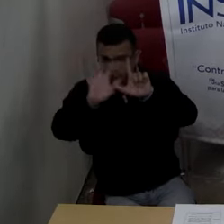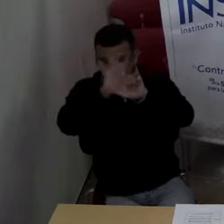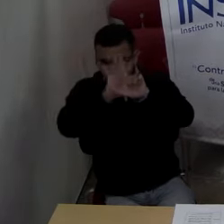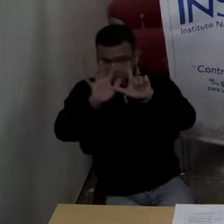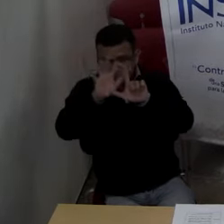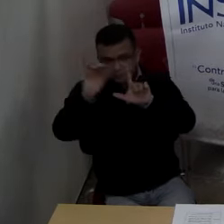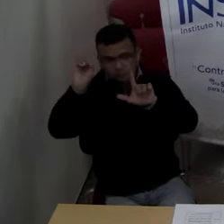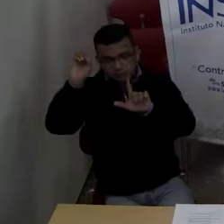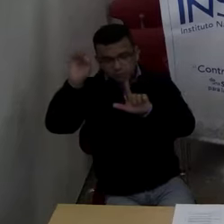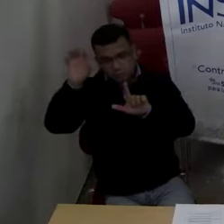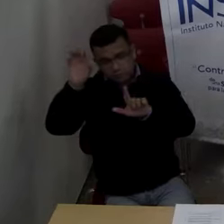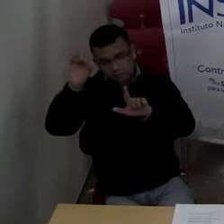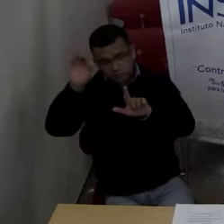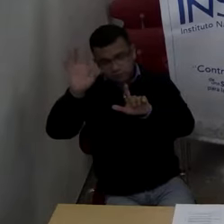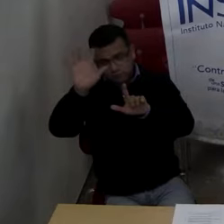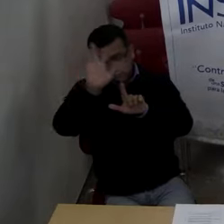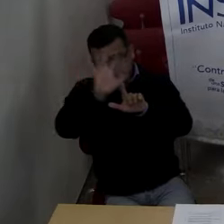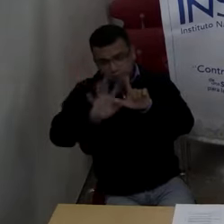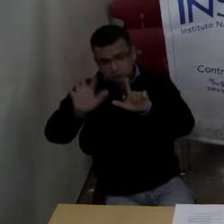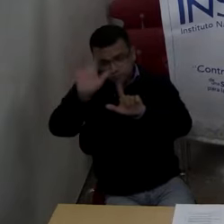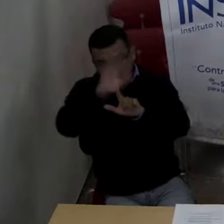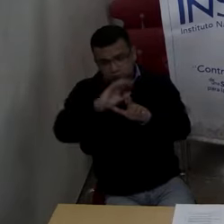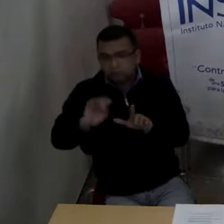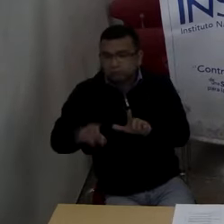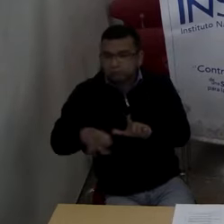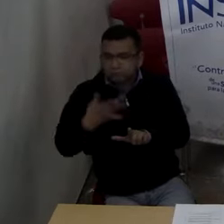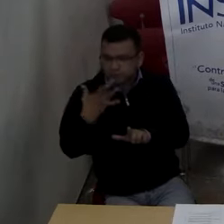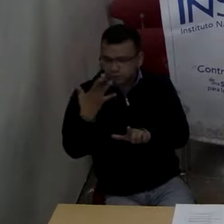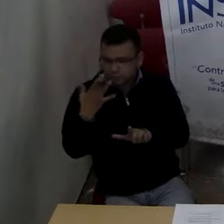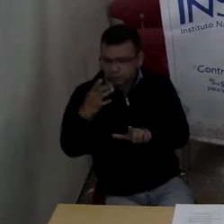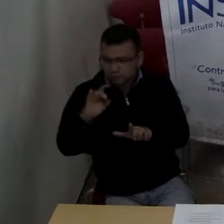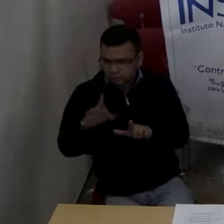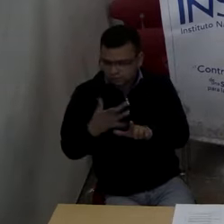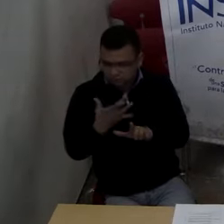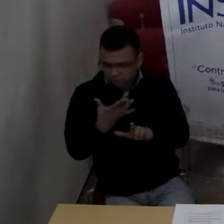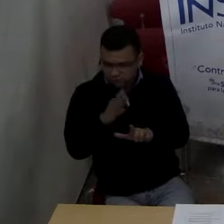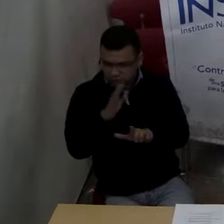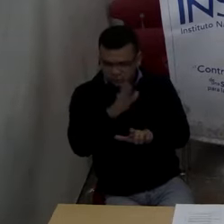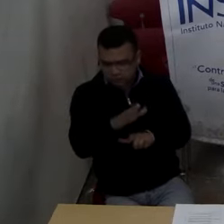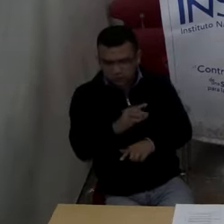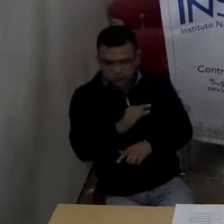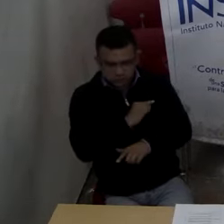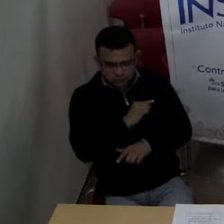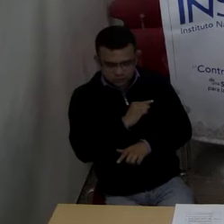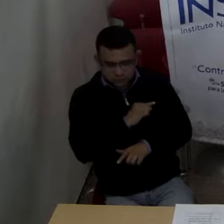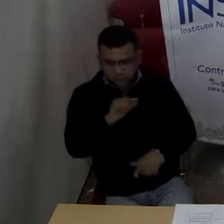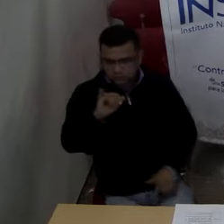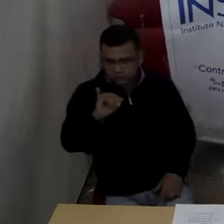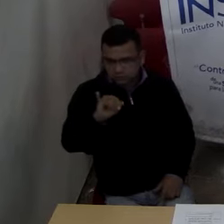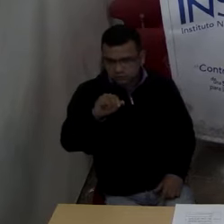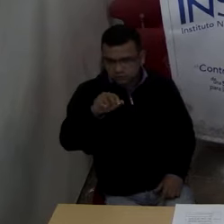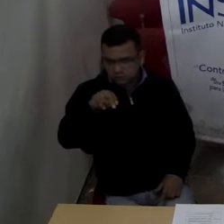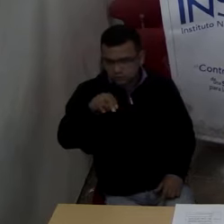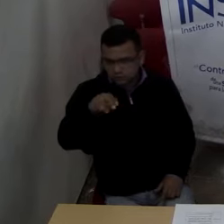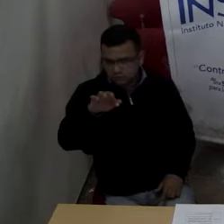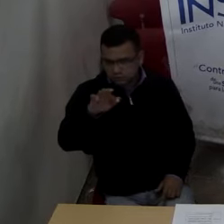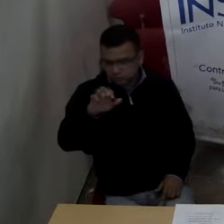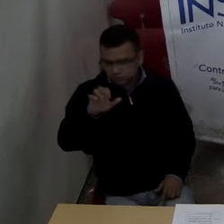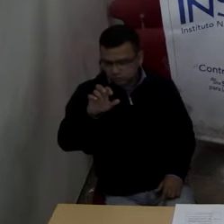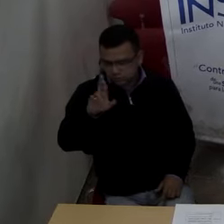las estrategias virtuales que tenemos desde INSOR Interactivo han